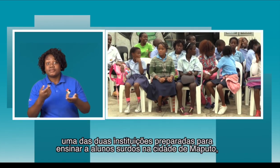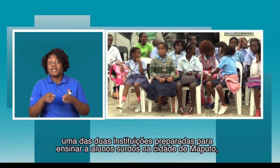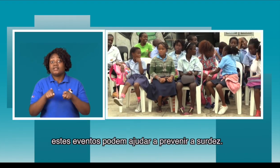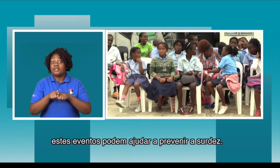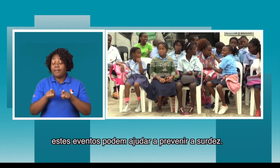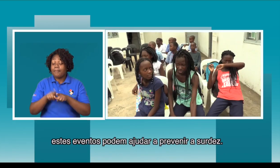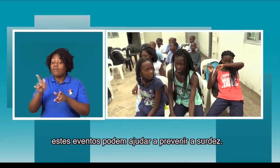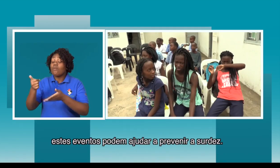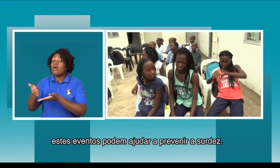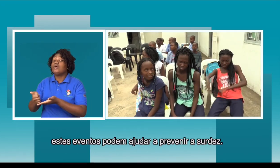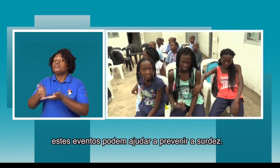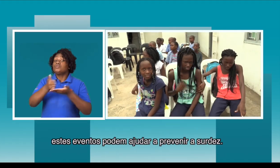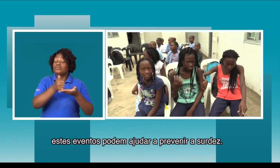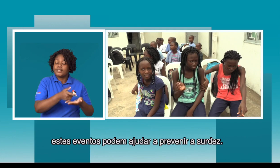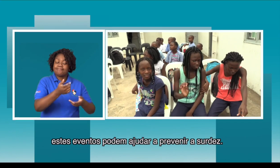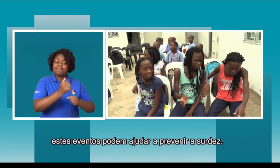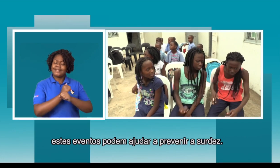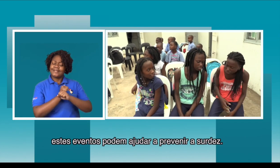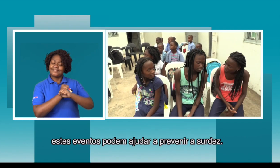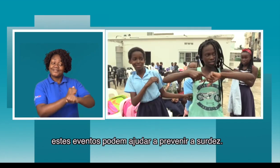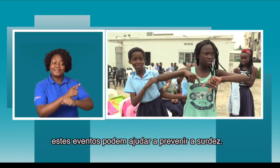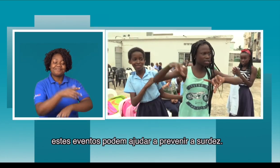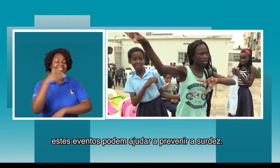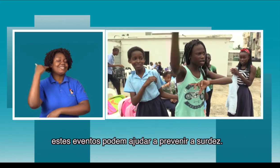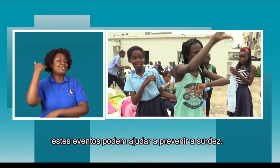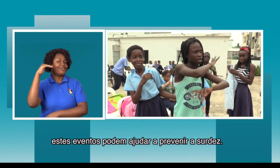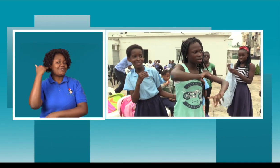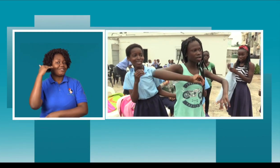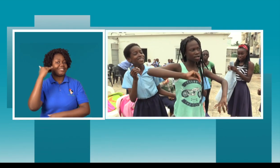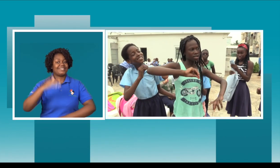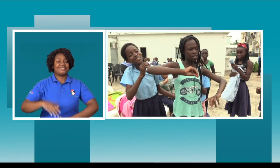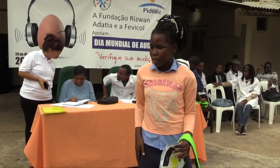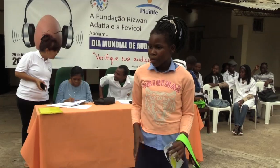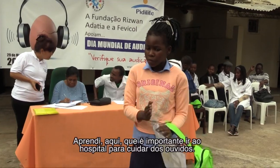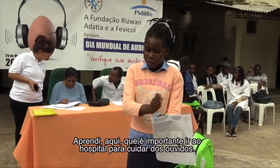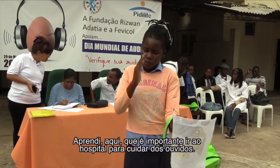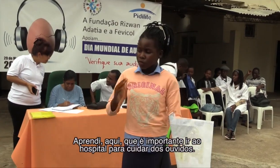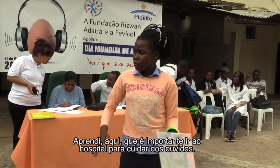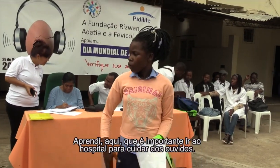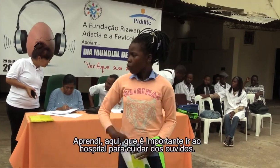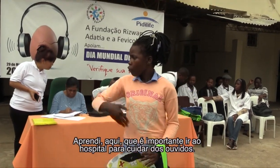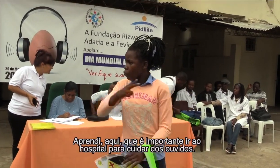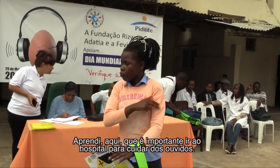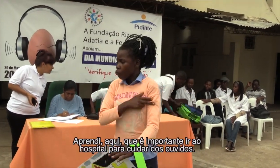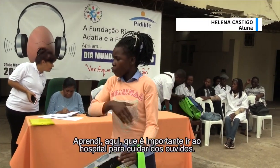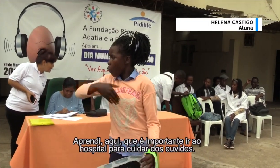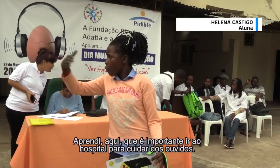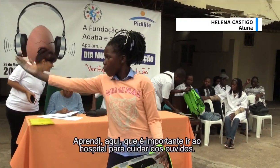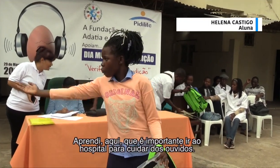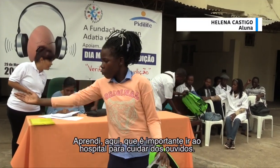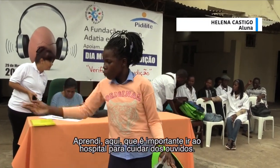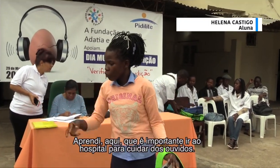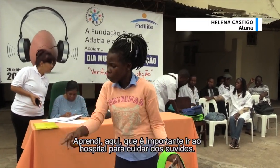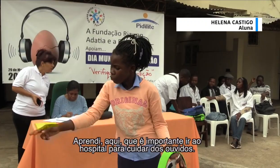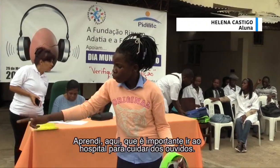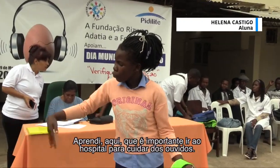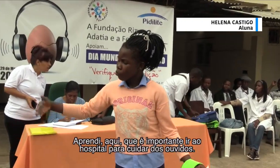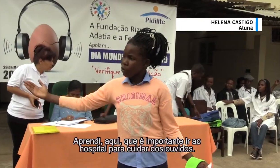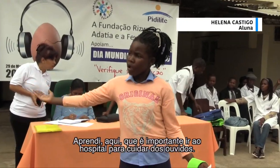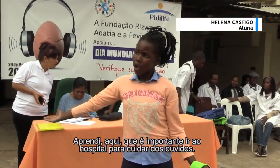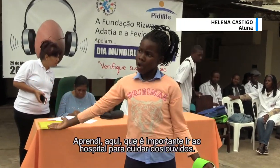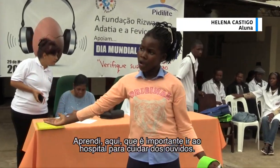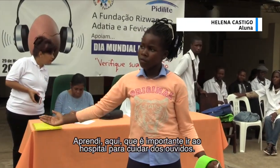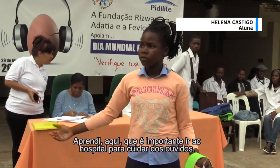Maputo, estes eventos podem ajudar a prevenir a surdez. Aprendi aqui que é importante ir ao